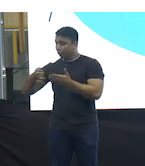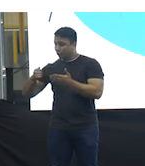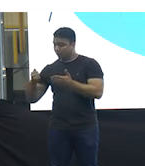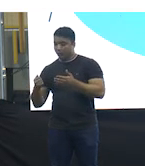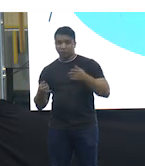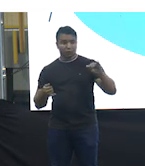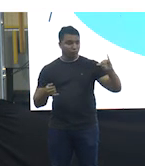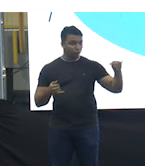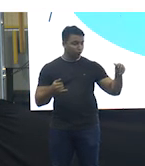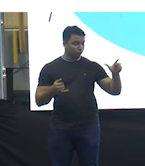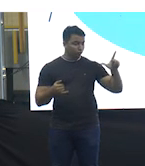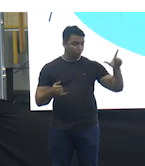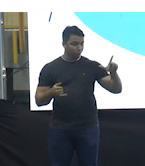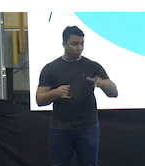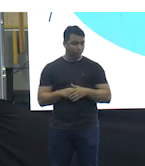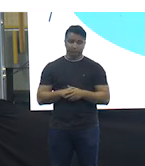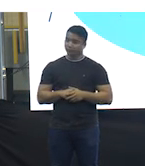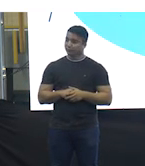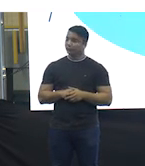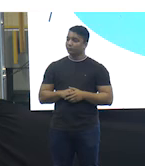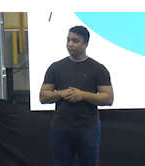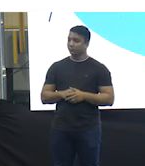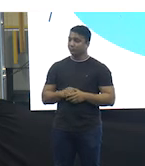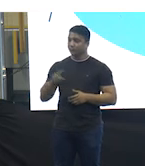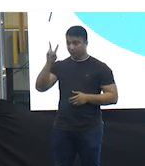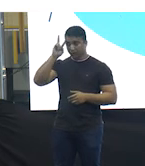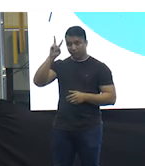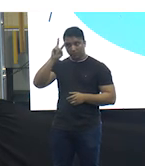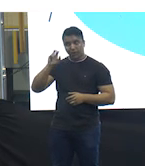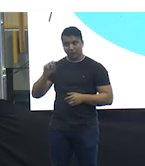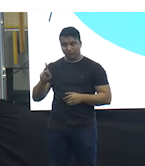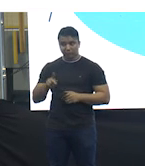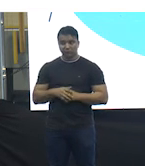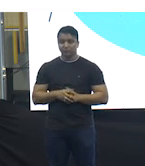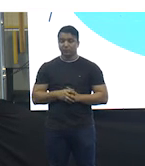afélio em julho. É bom anotar isso. É bom lembrar disso.